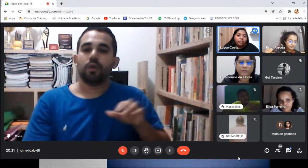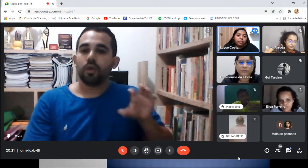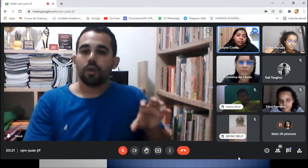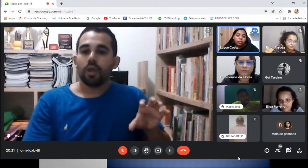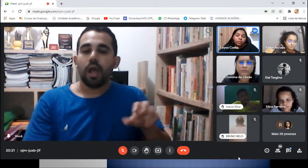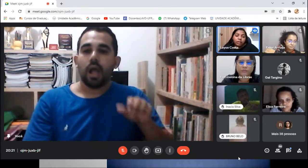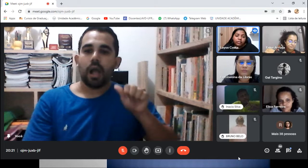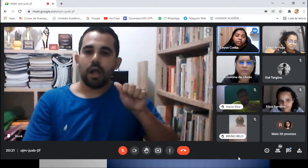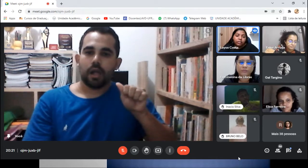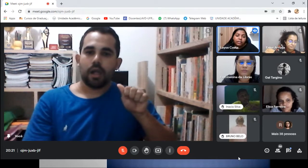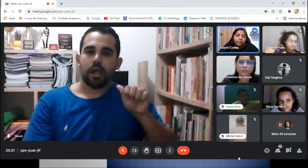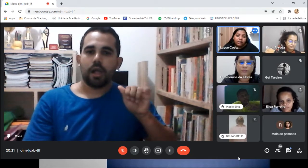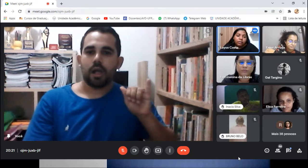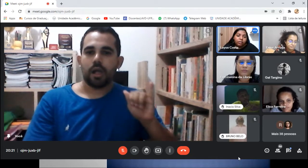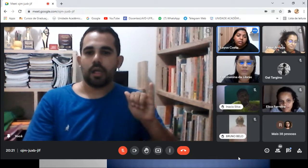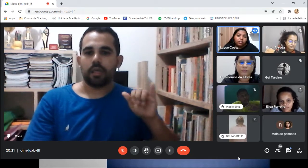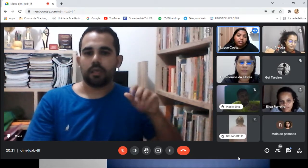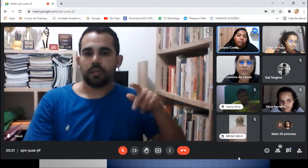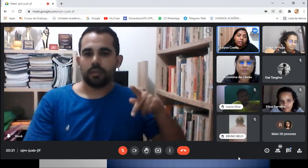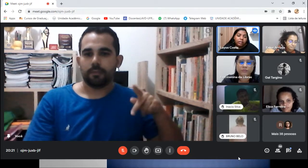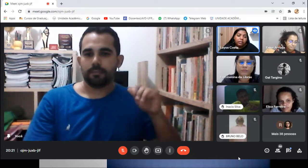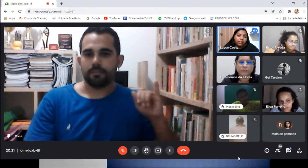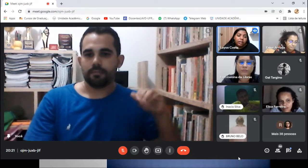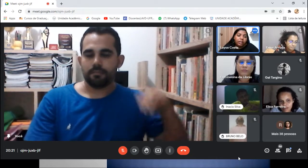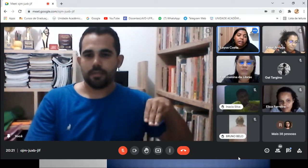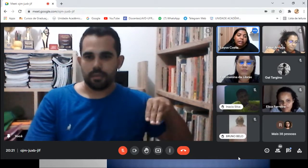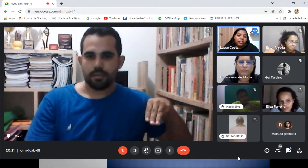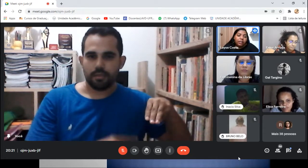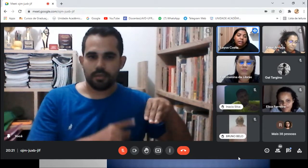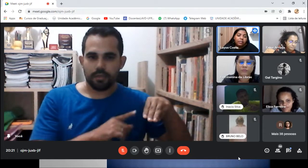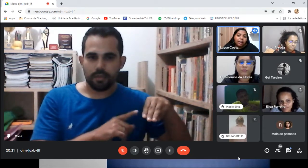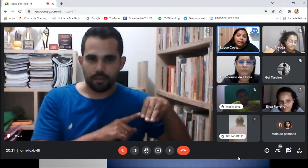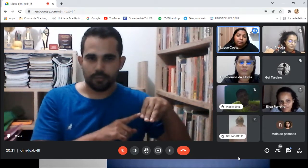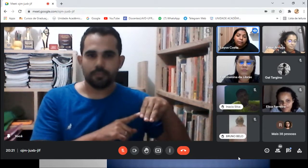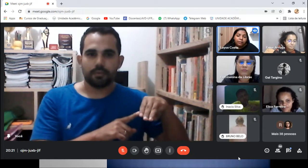região Sudeste, né? O Rio de Janeiro. Eles falam aipim.